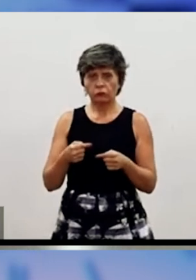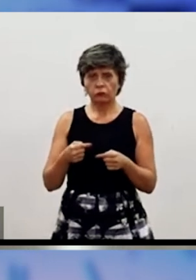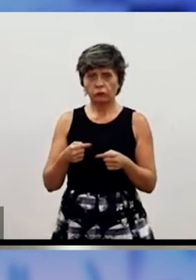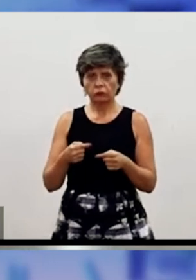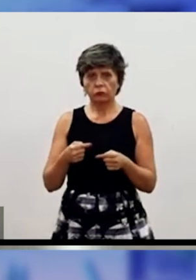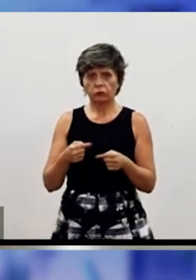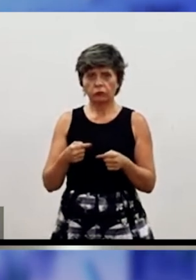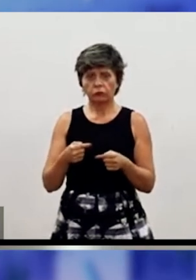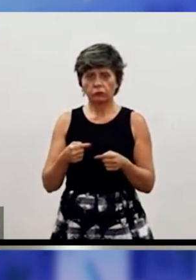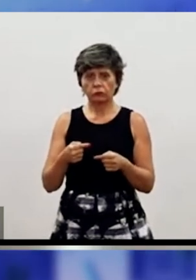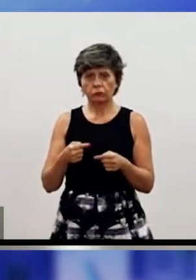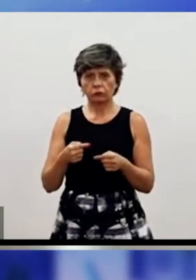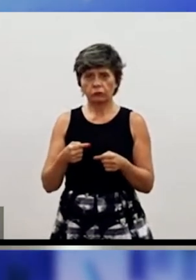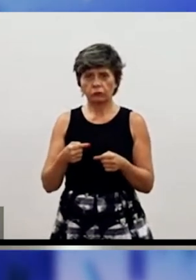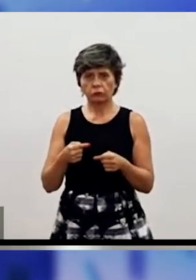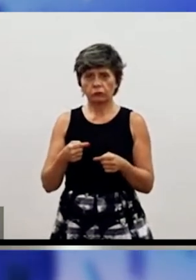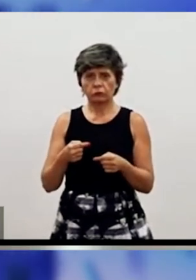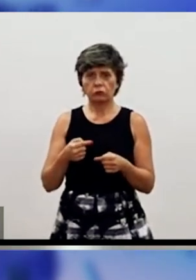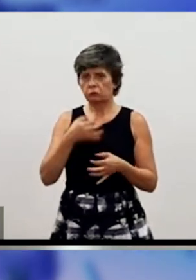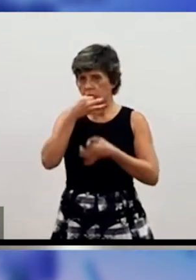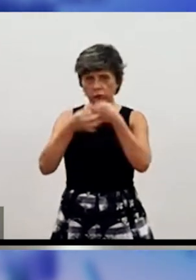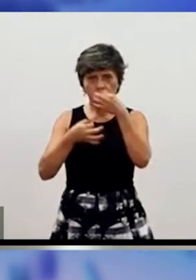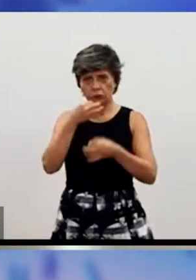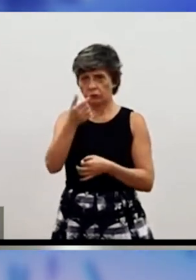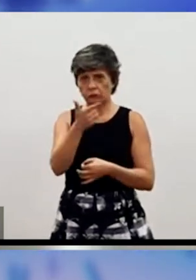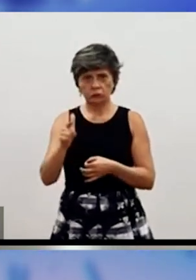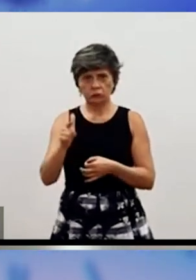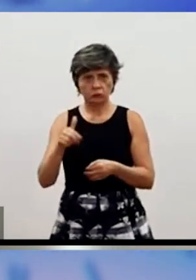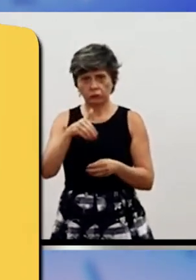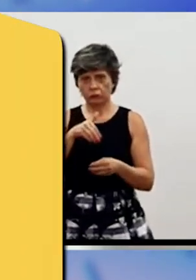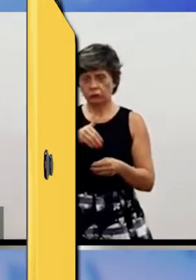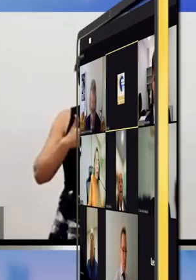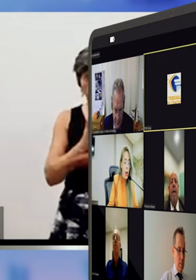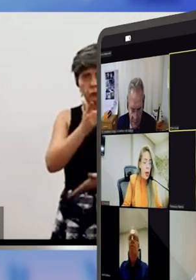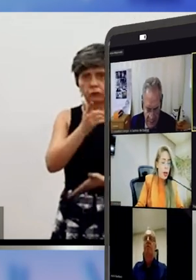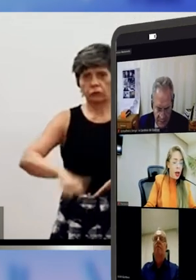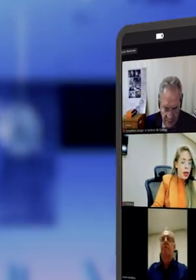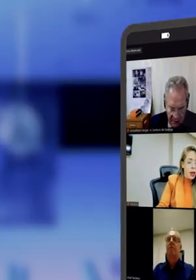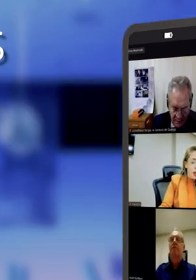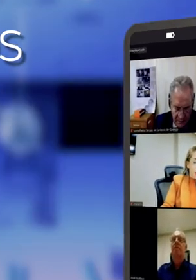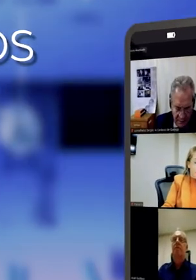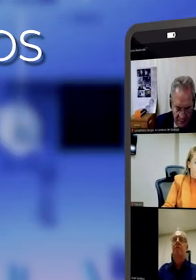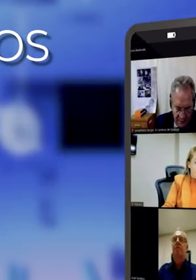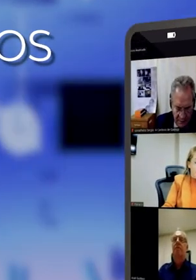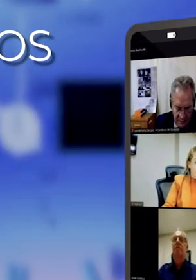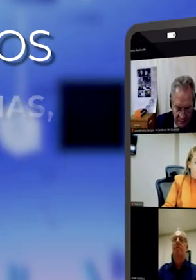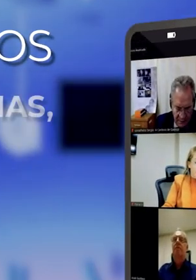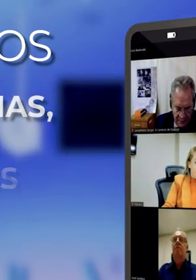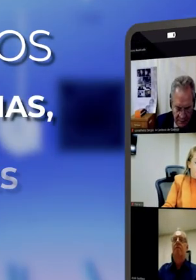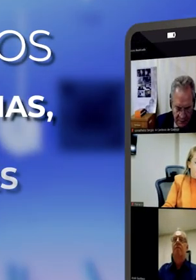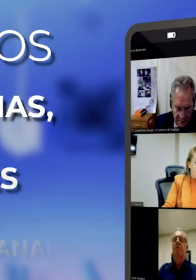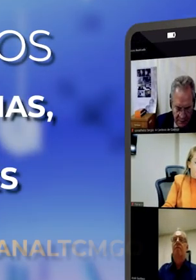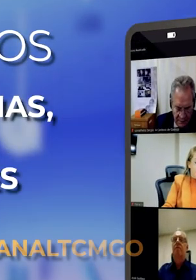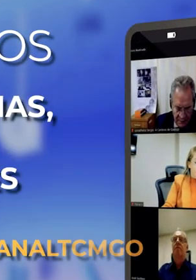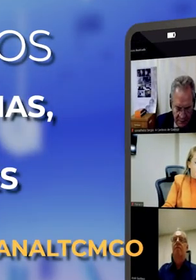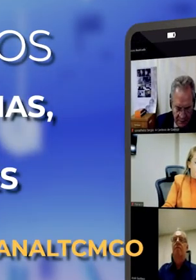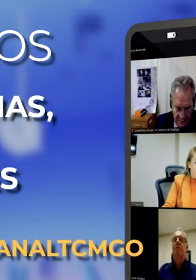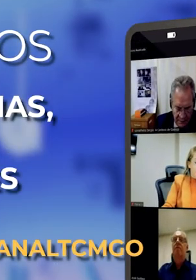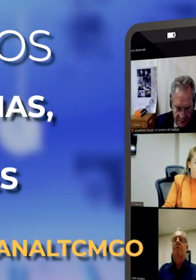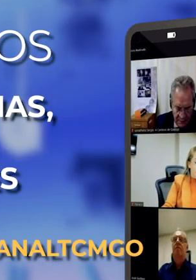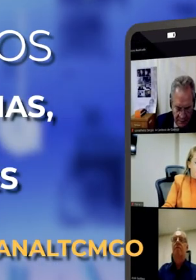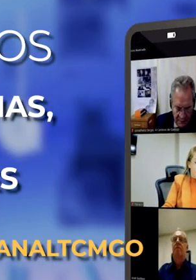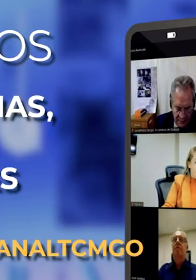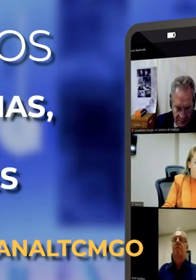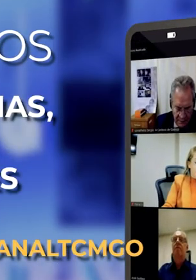de Oliveira, fez a tradução de toda a sessão para a linguagem de sinais. Foram aprovados concessão de aposentadorias, editais